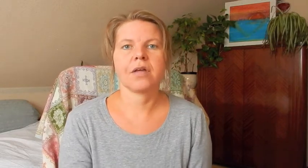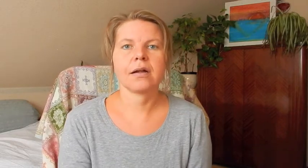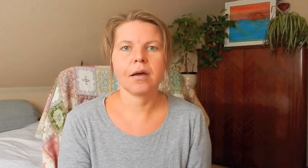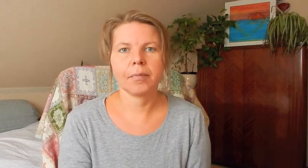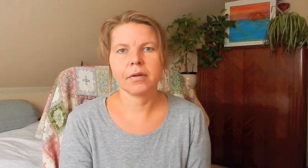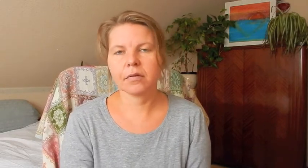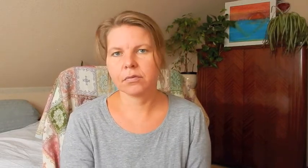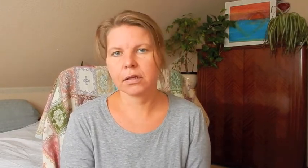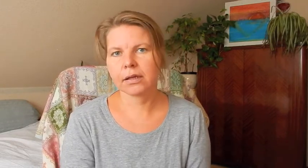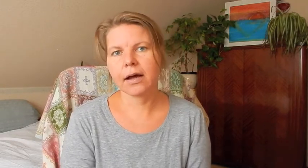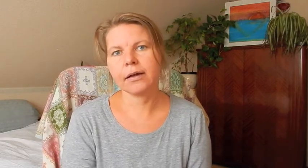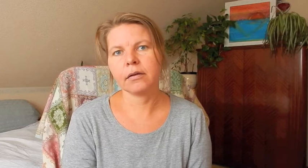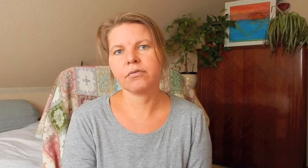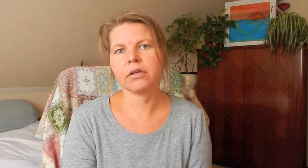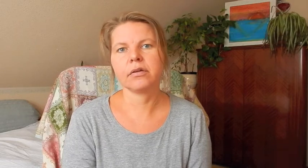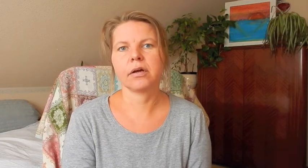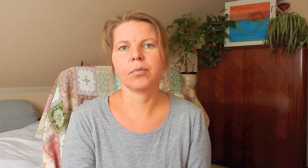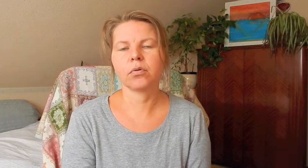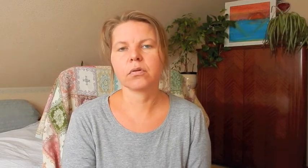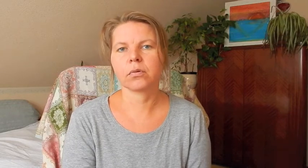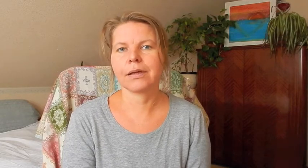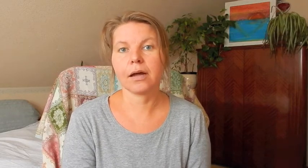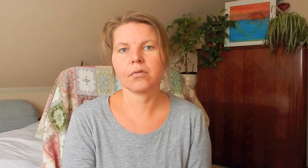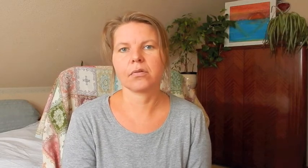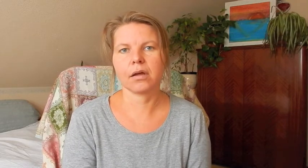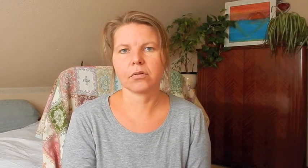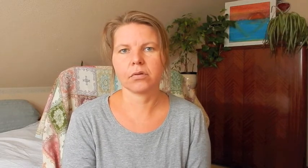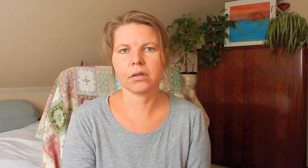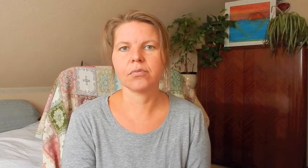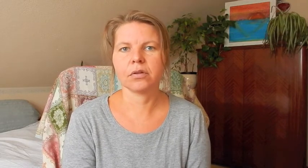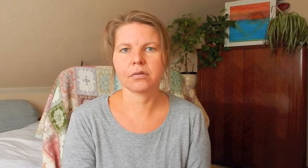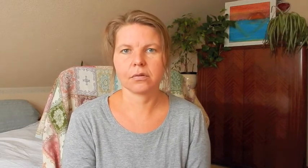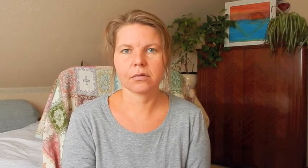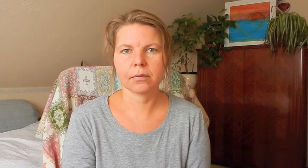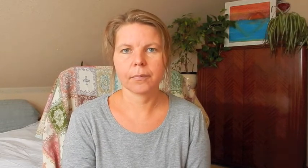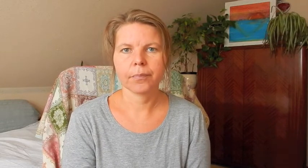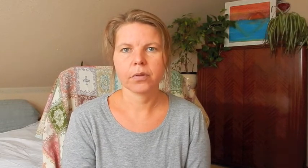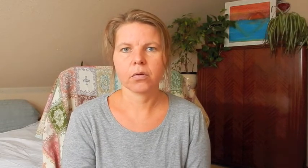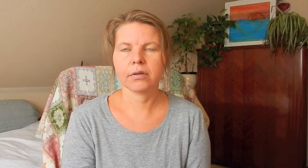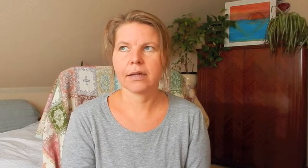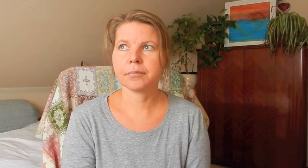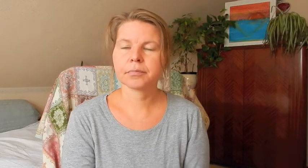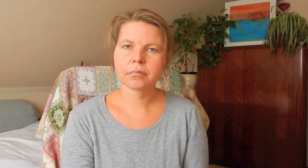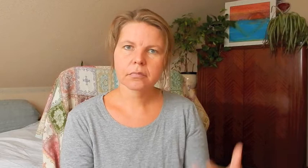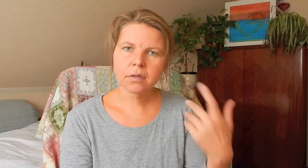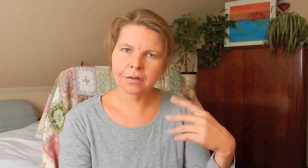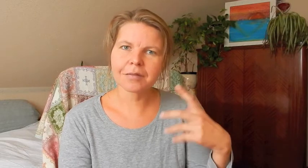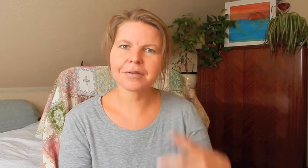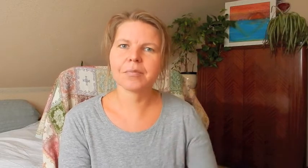gesagt habe, es ist wirklich ein wichtiger Punkt, so ja zu sagen zu dem, wie es ist. Und dann, das habe ich damals